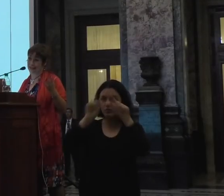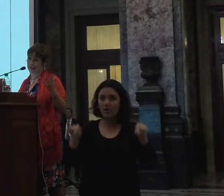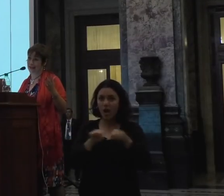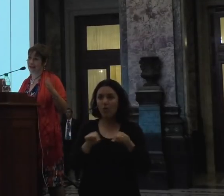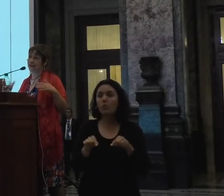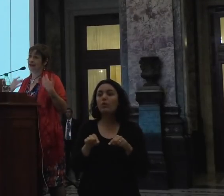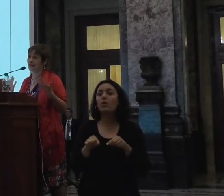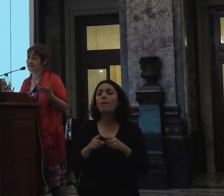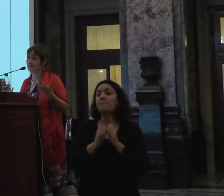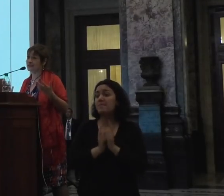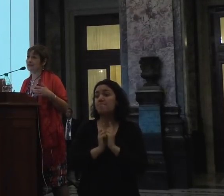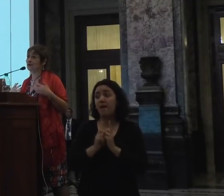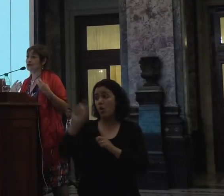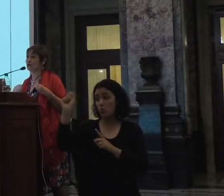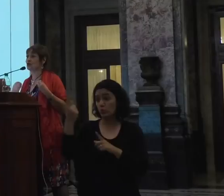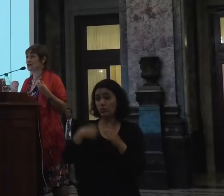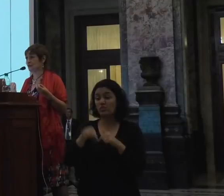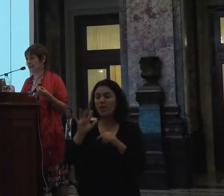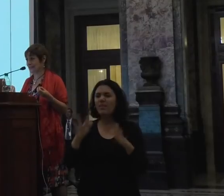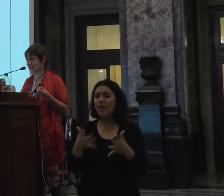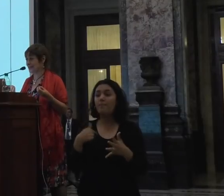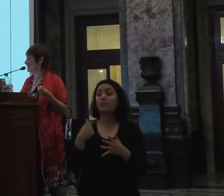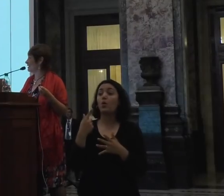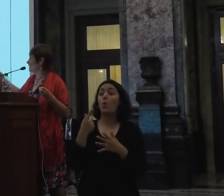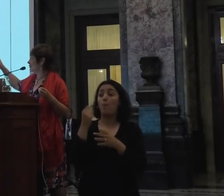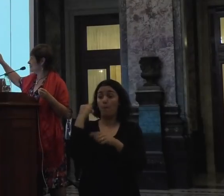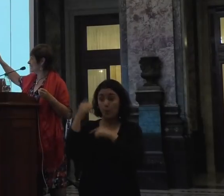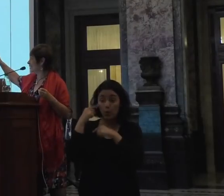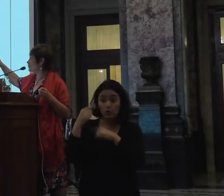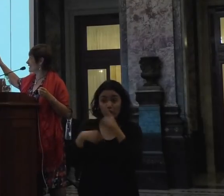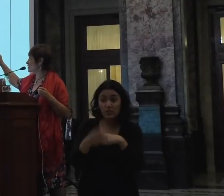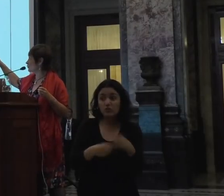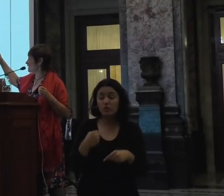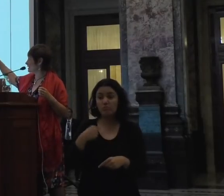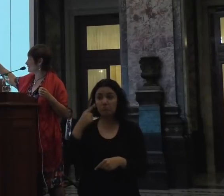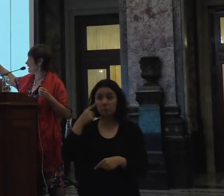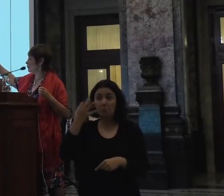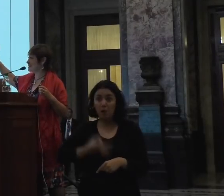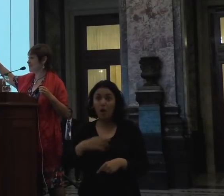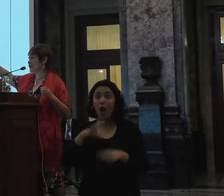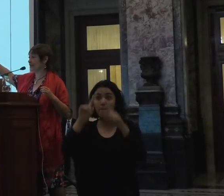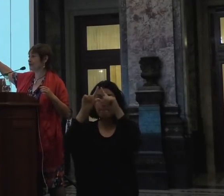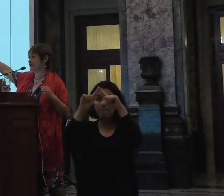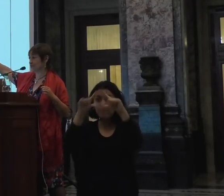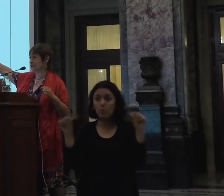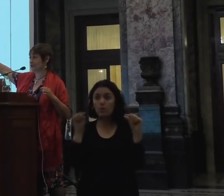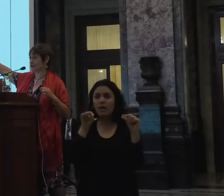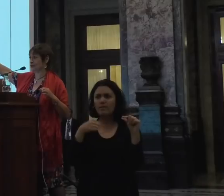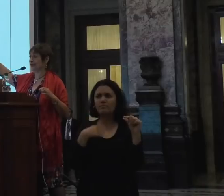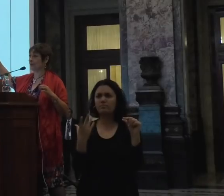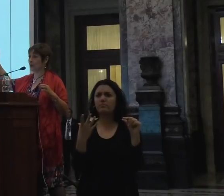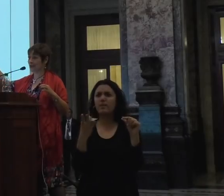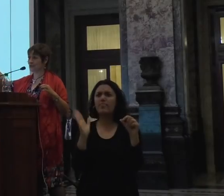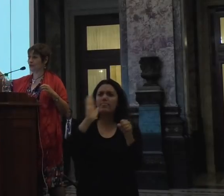es idéntica. Lo que está pasando es un proceso inferencial donde creemos que las puntas del triángulo están bloqueando a los